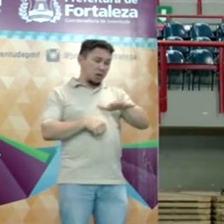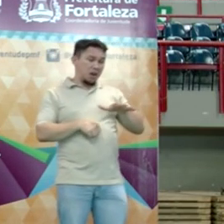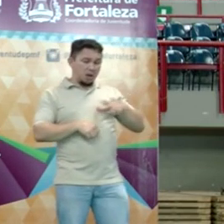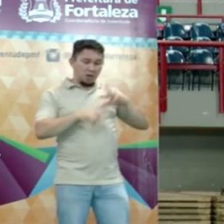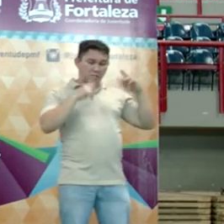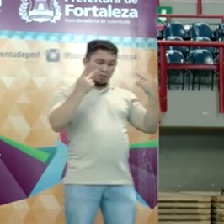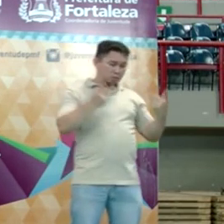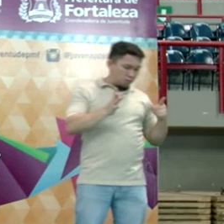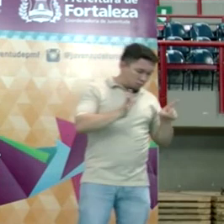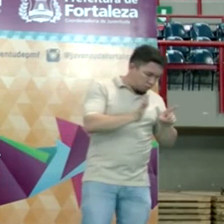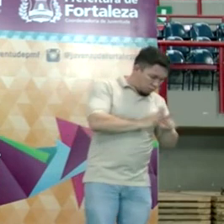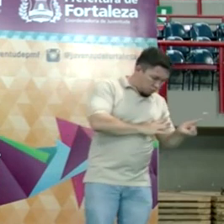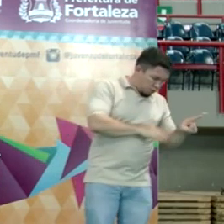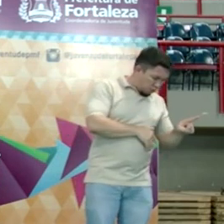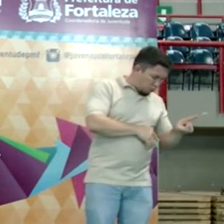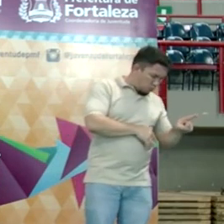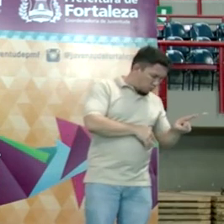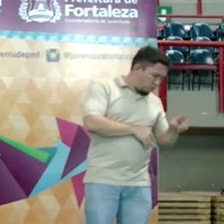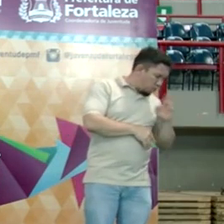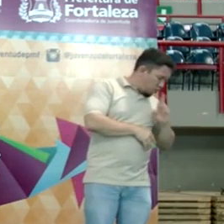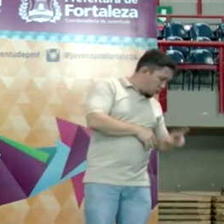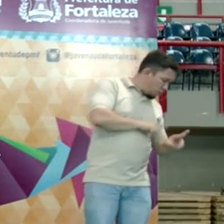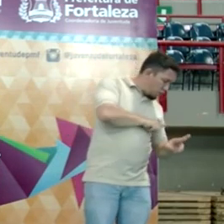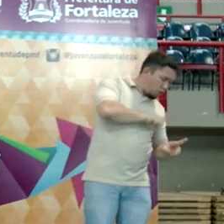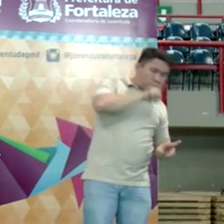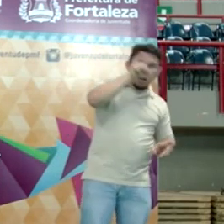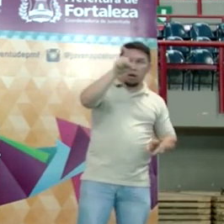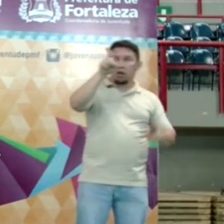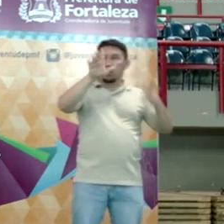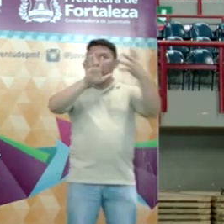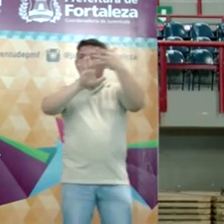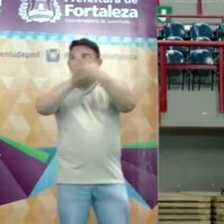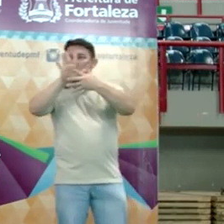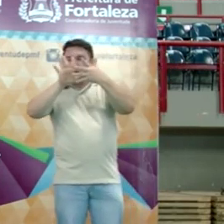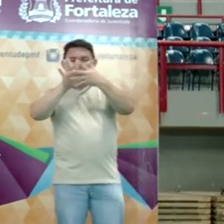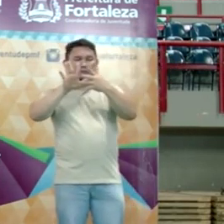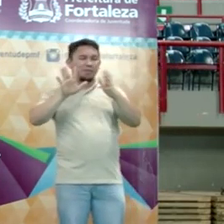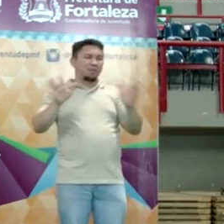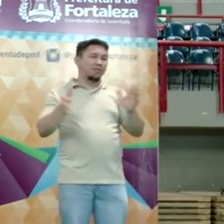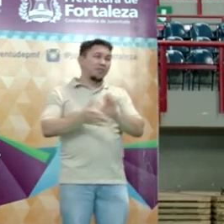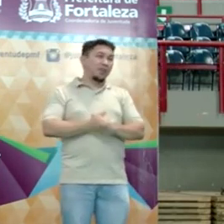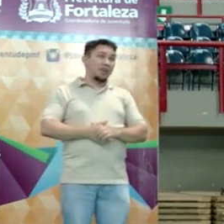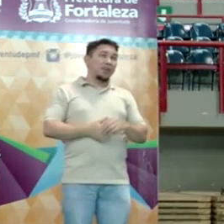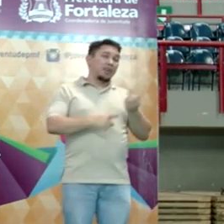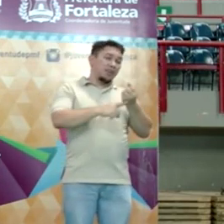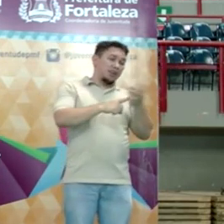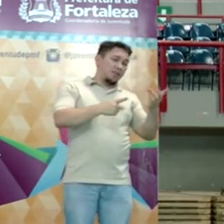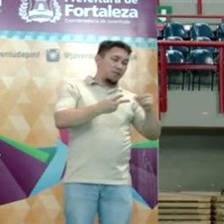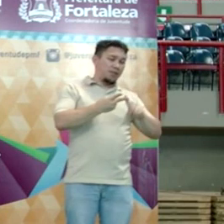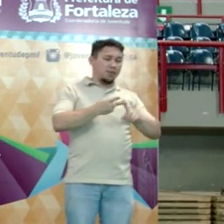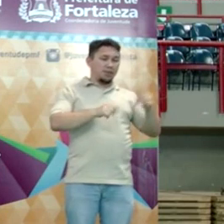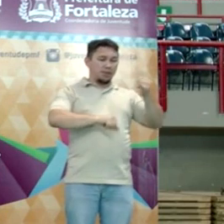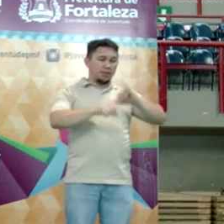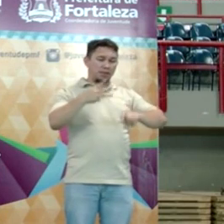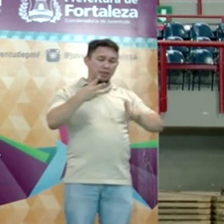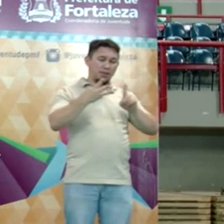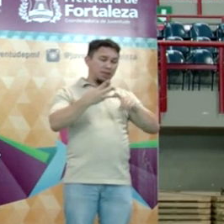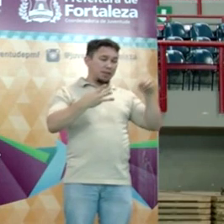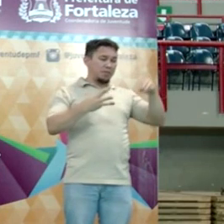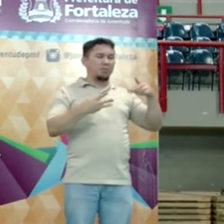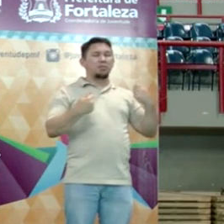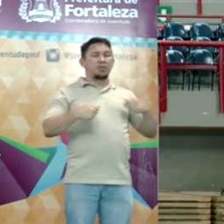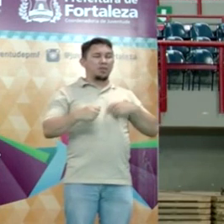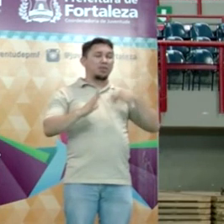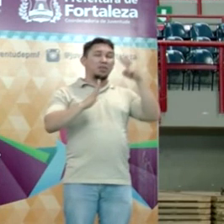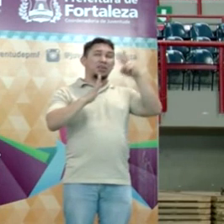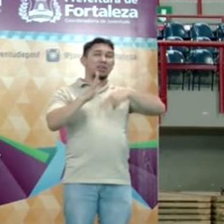pode ver a pergunta e ir para a resposta, buscando no texto. Na física, na química e na matemática tem que ser uma leitura